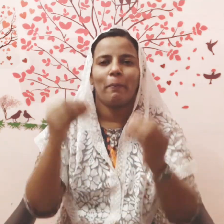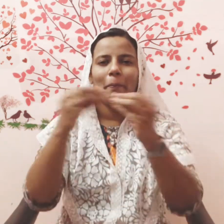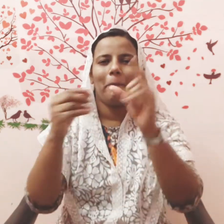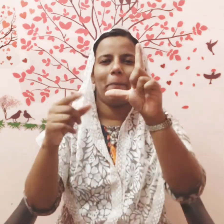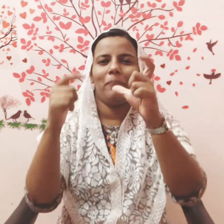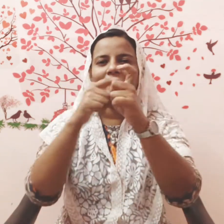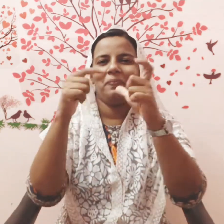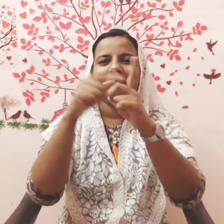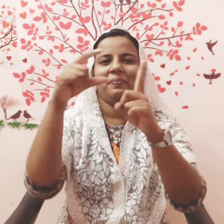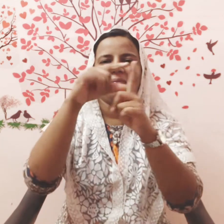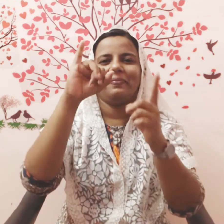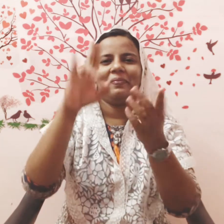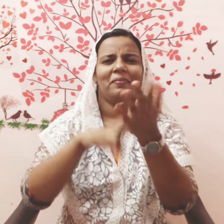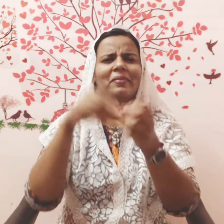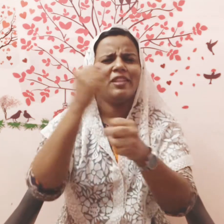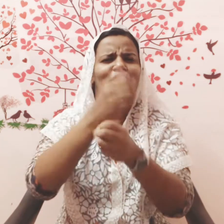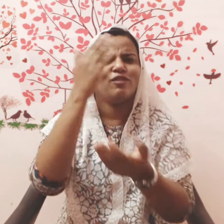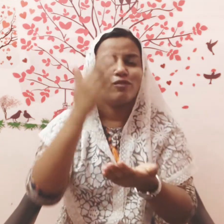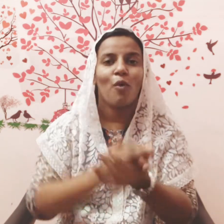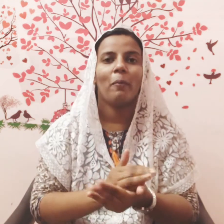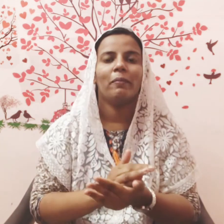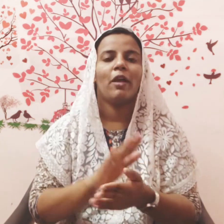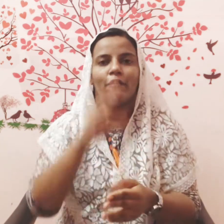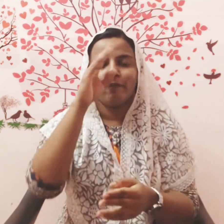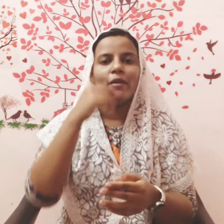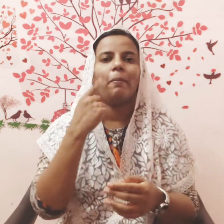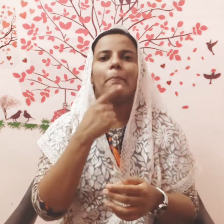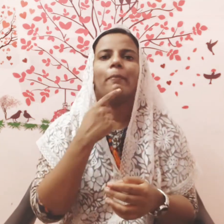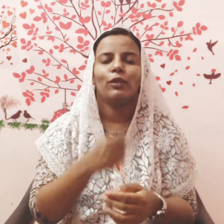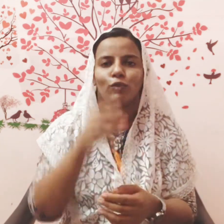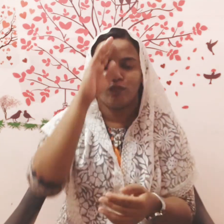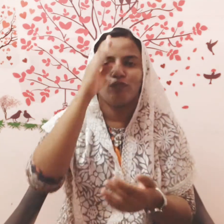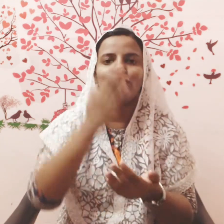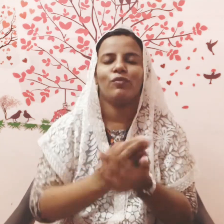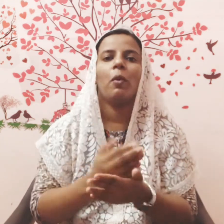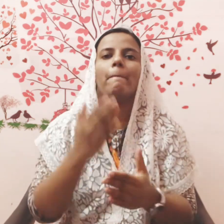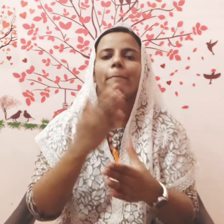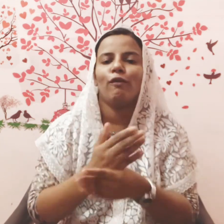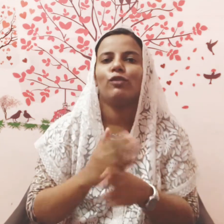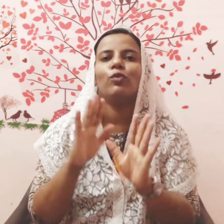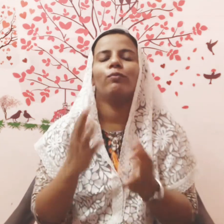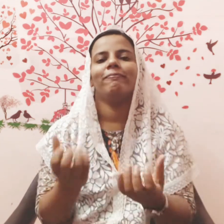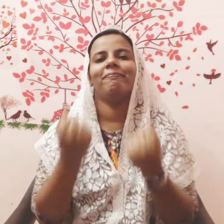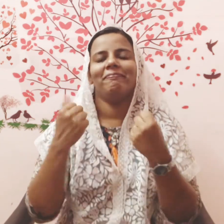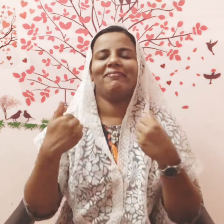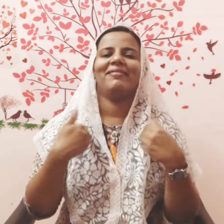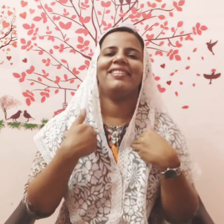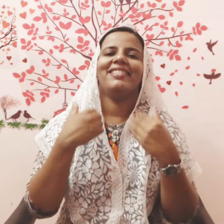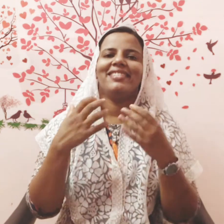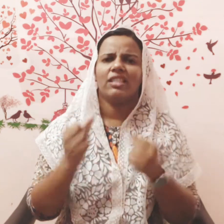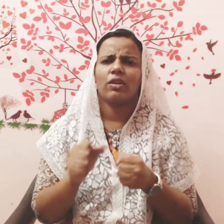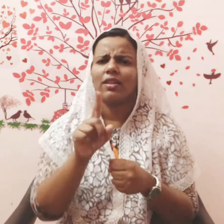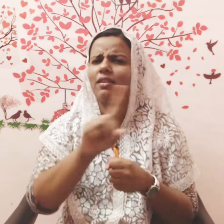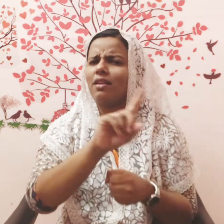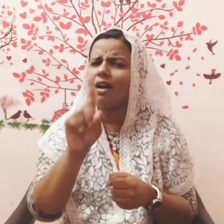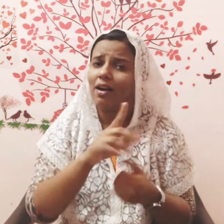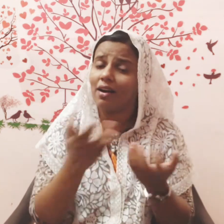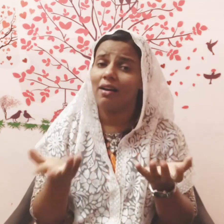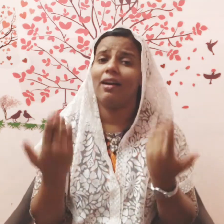ഇവൾ കേട്ടു, ഇവൾ വിശ്വസിച്ചു, ഇവൾ പറഞ്ഞു, അവൾ ആക്ഷൻ, അവൾ പ്രവർത്തിച്ചു, അതവിടെ ജീവിതത്തിൽ സൗഖ്യമായി മാറി. നിങ്ങൾ